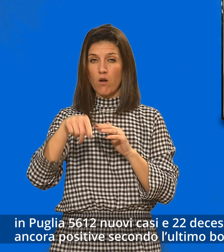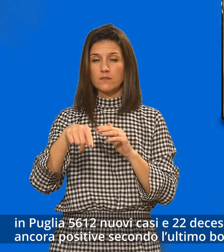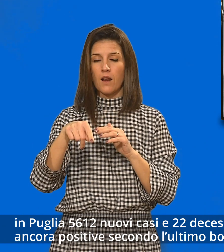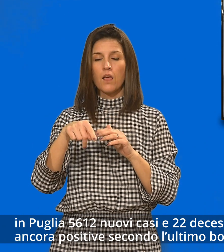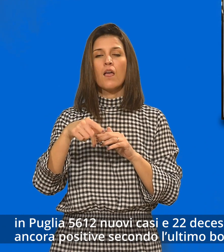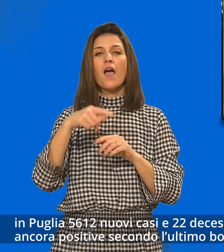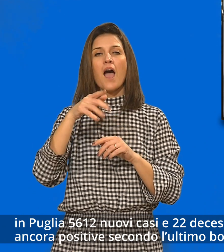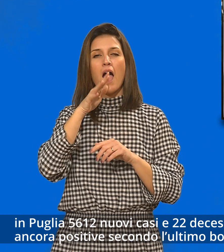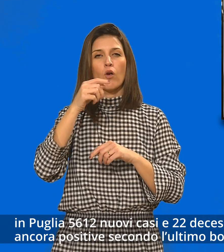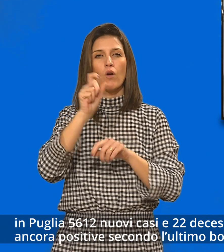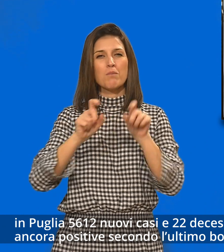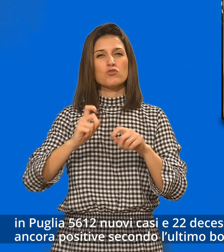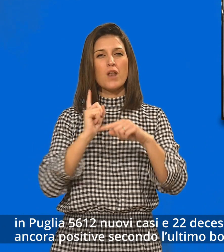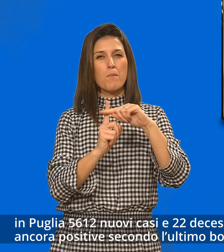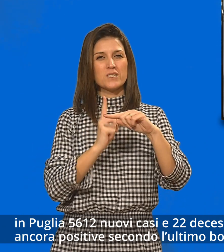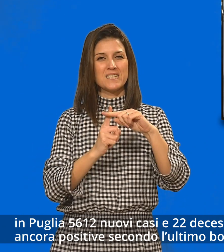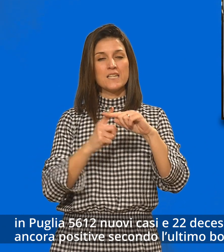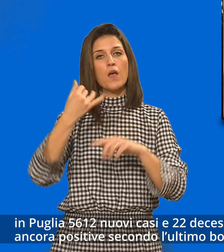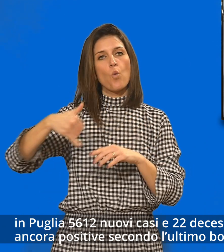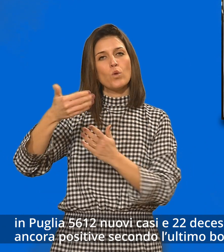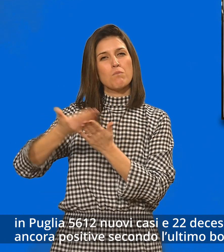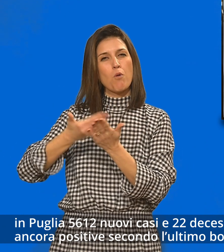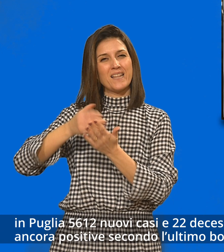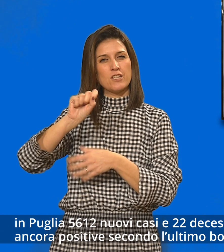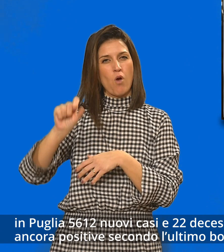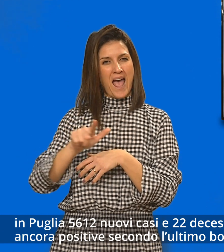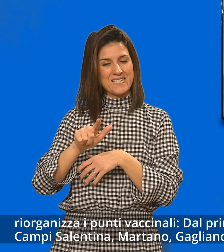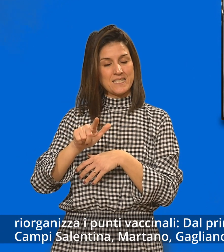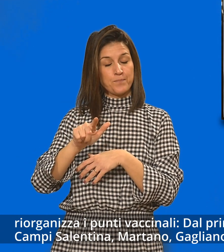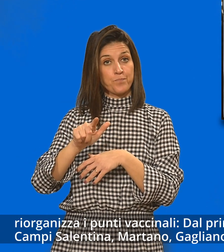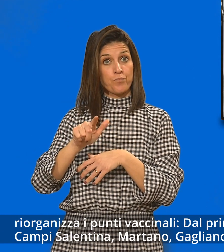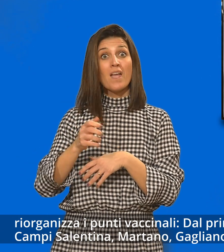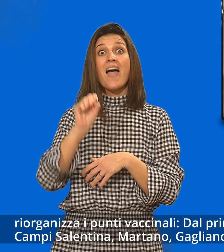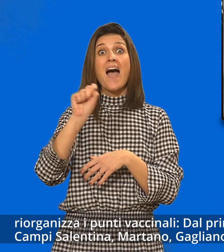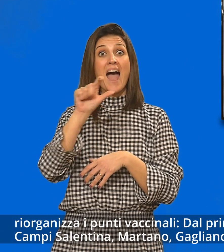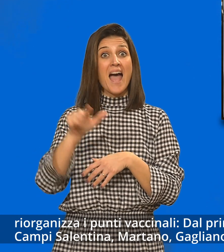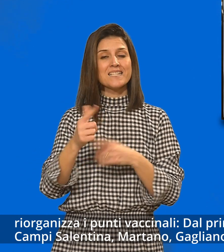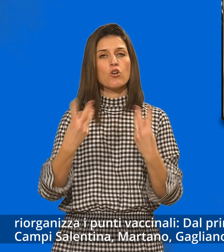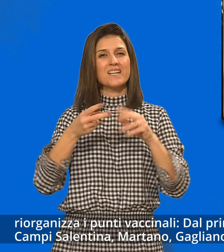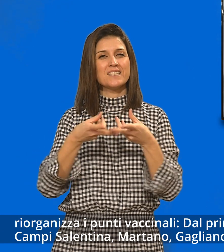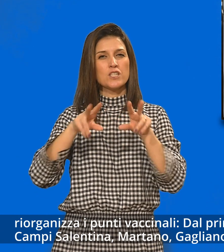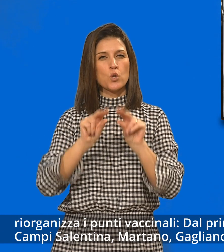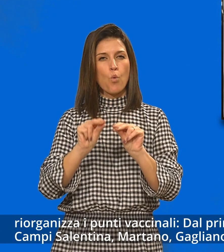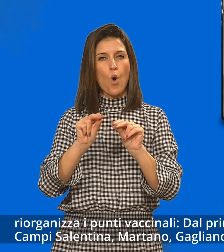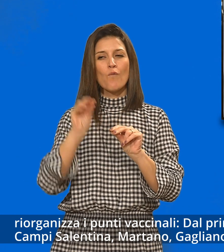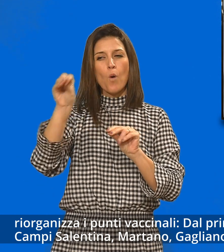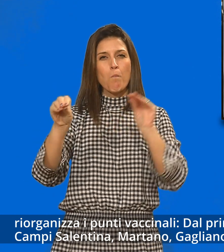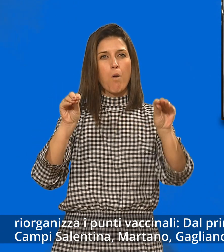bollettino intanto us lecce riorganizza i punti vaccinali dal